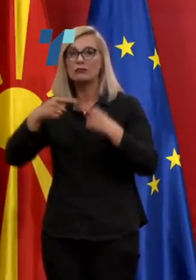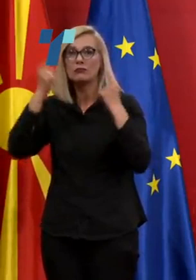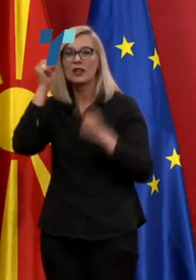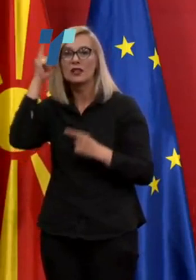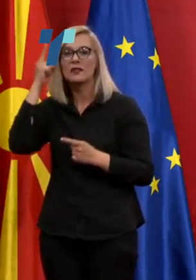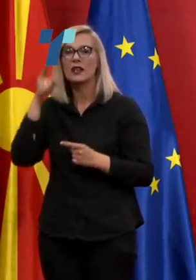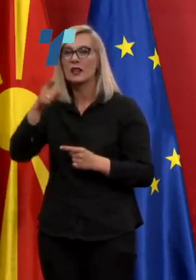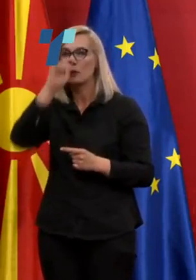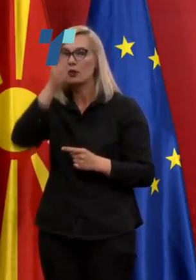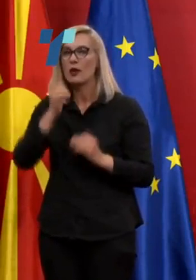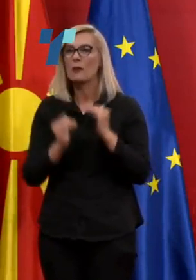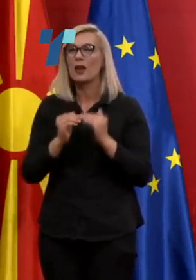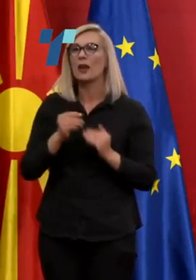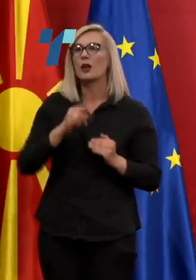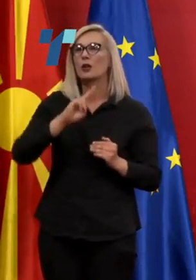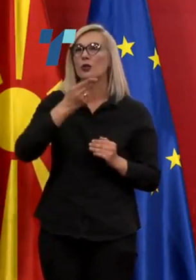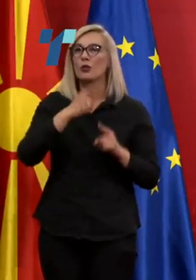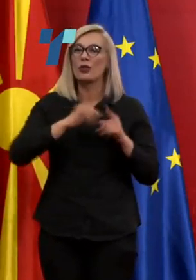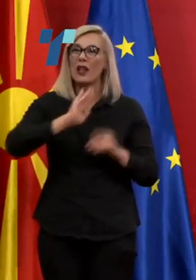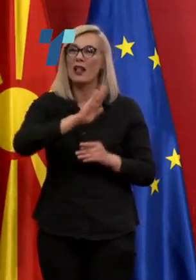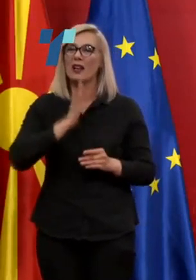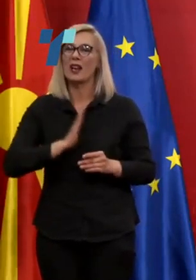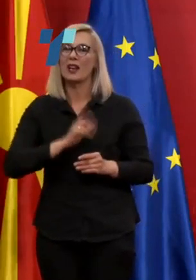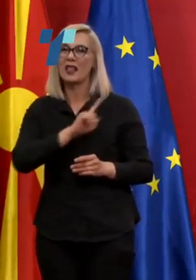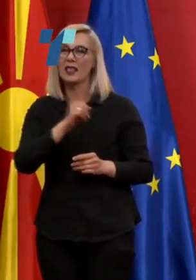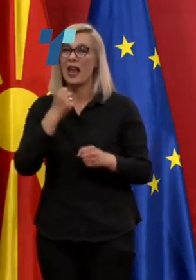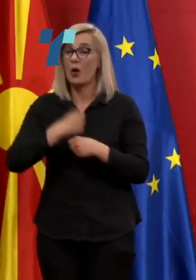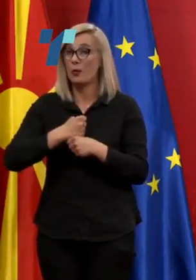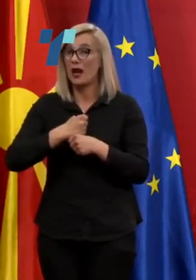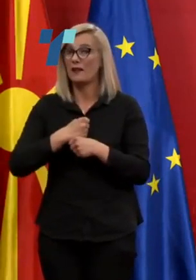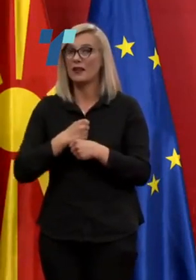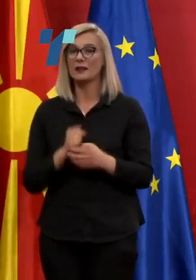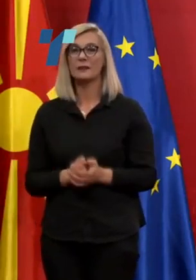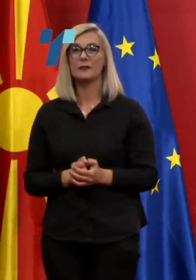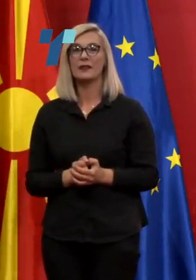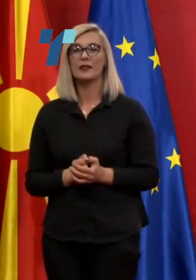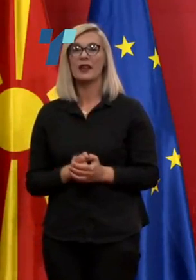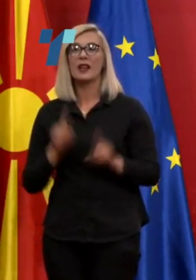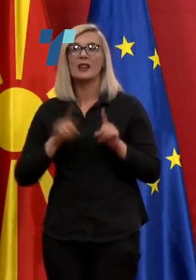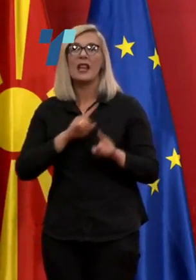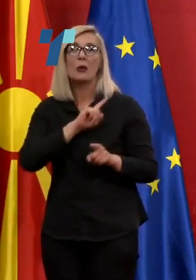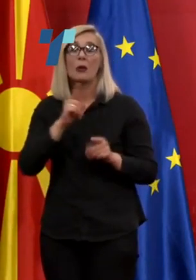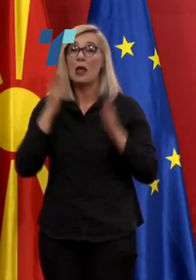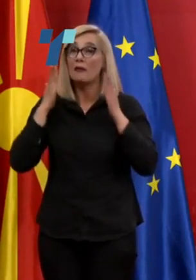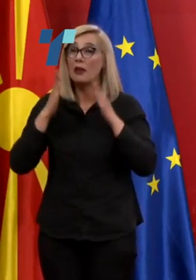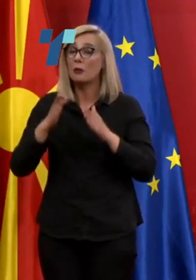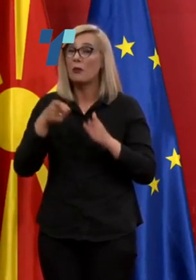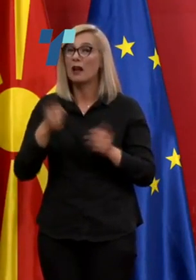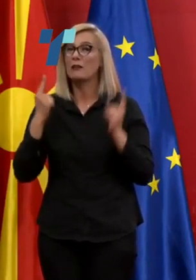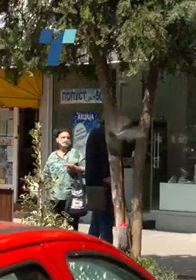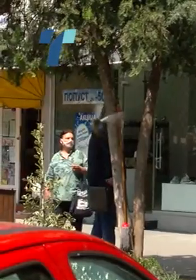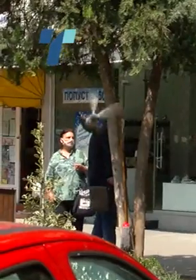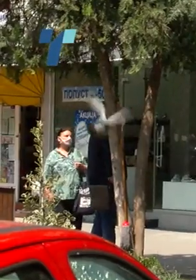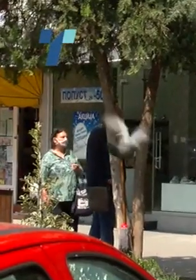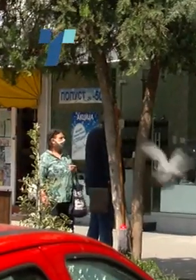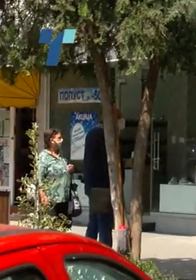но за жал добар дел од граѓаните тоа не го прават и дури некои не ни веруваат во постоењето на